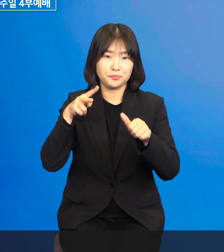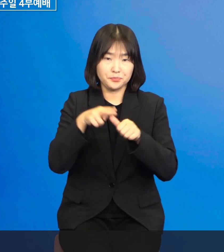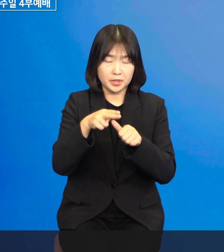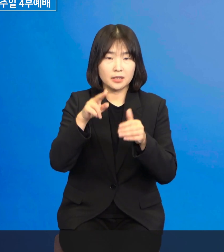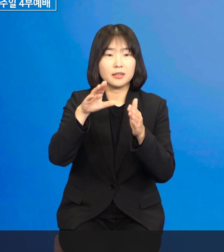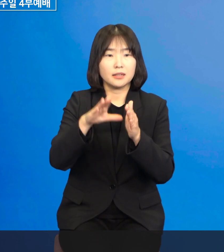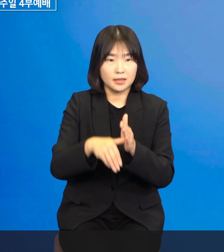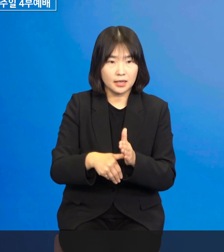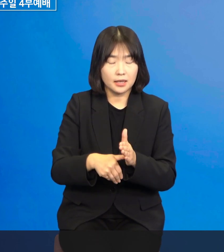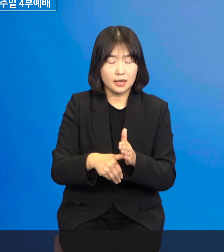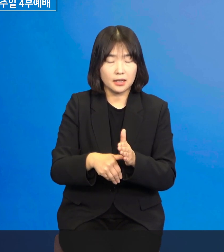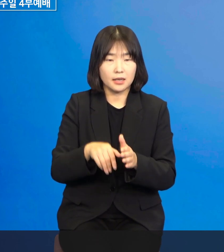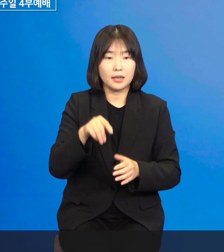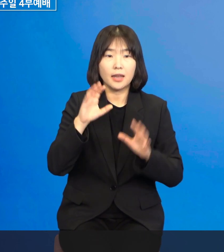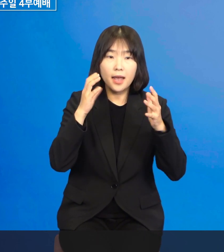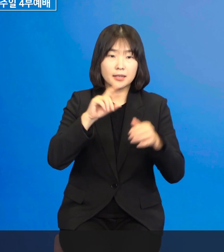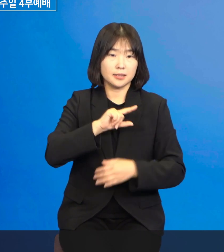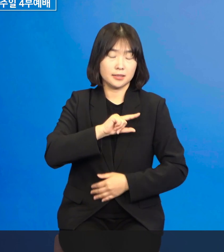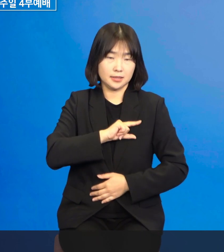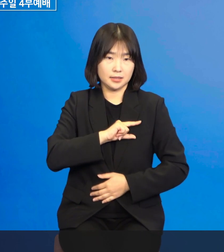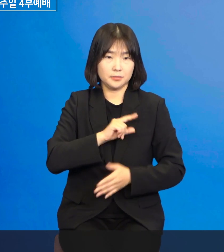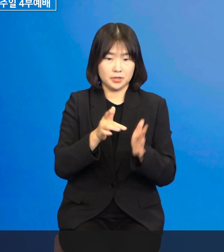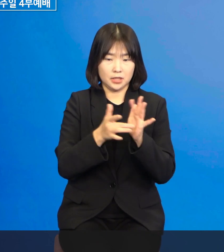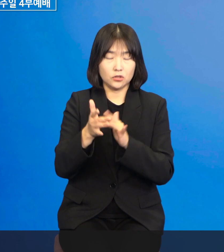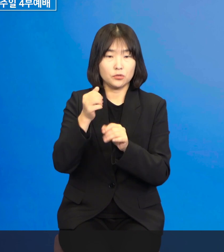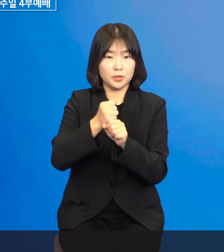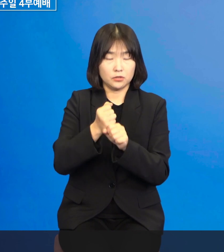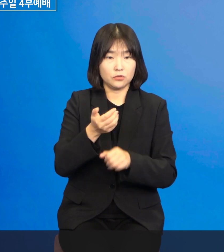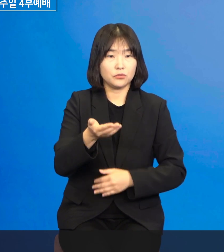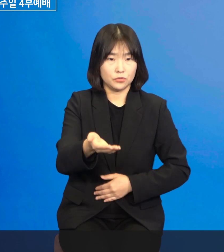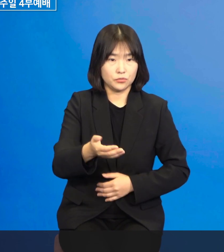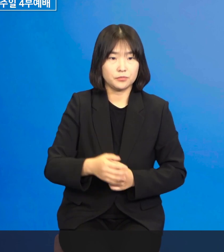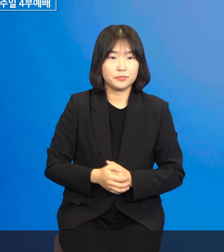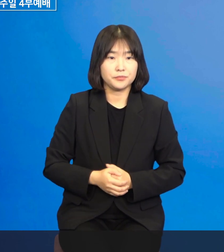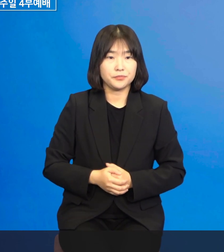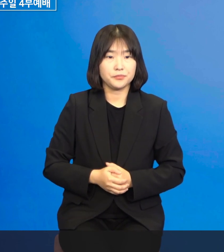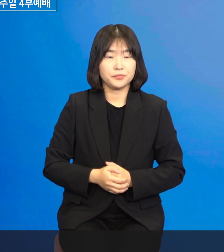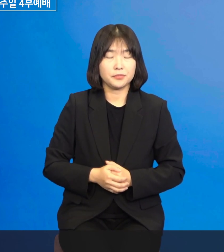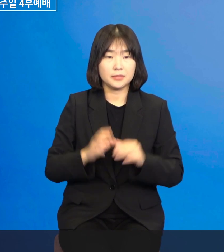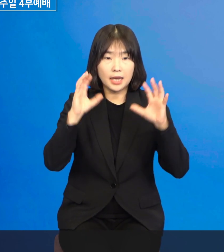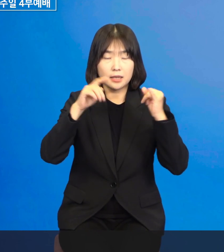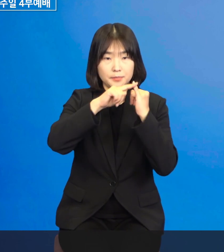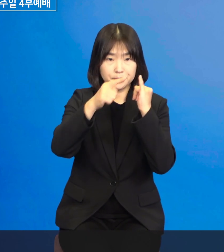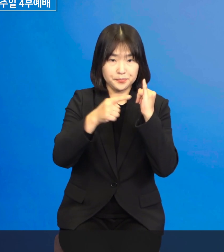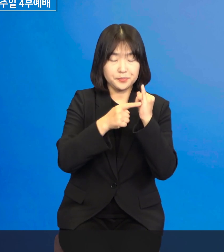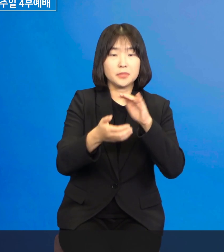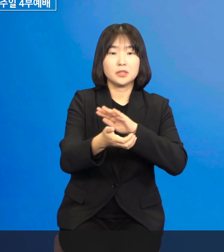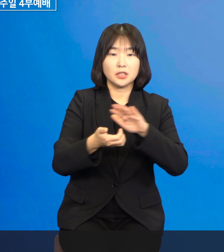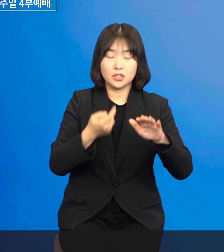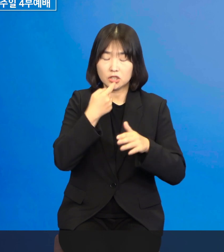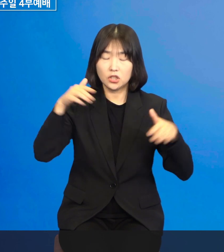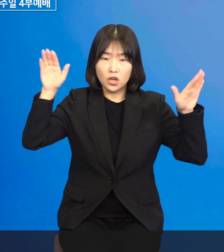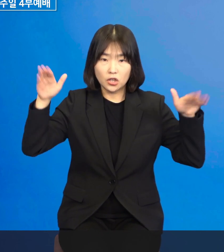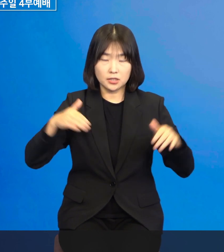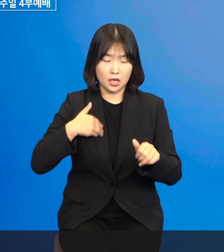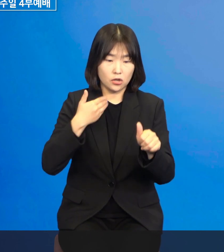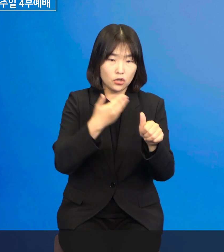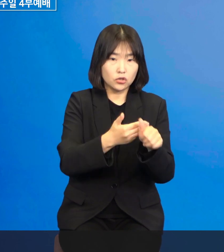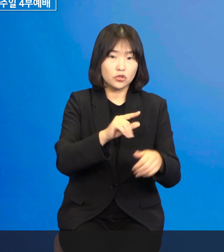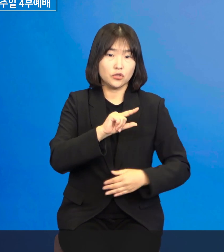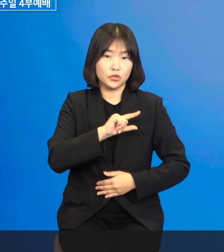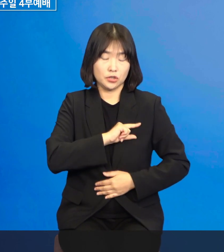아기에게 할례를 행할 때 그 이름을 예수라고 하였다. 그것은 아기가 수태되기